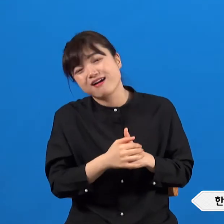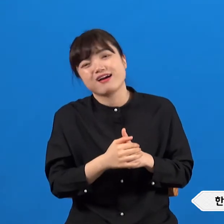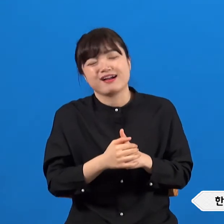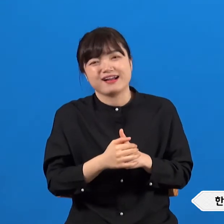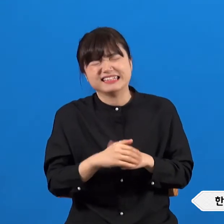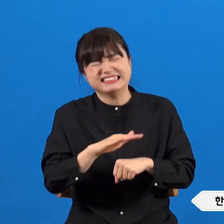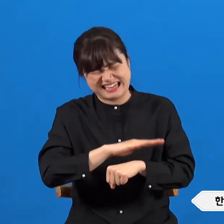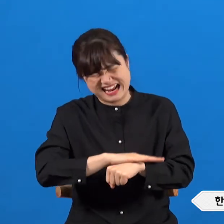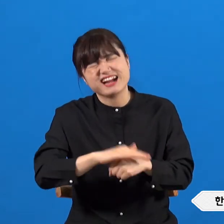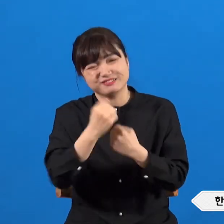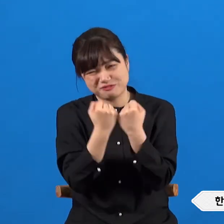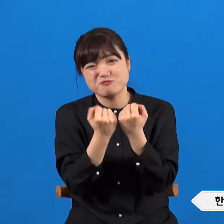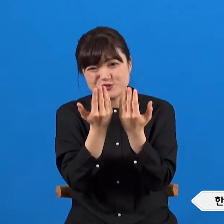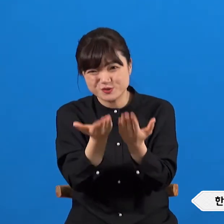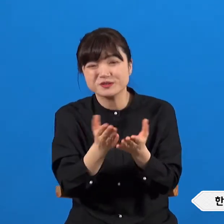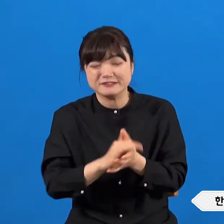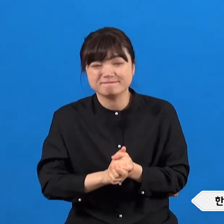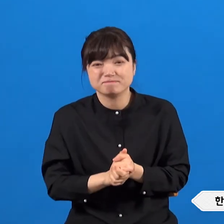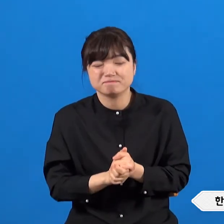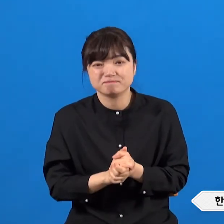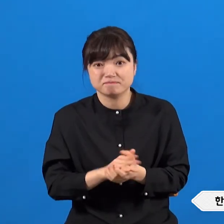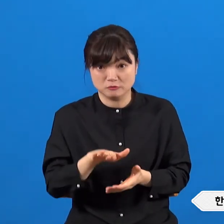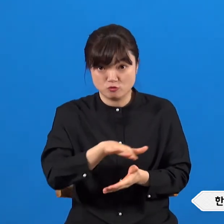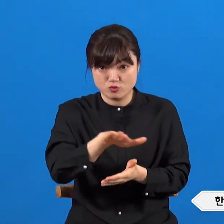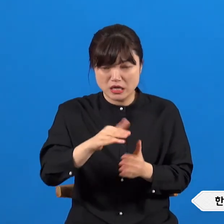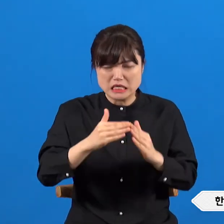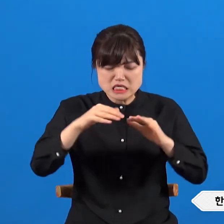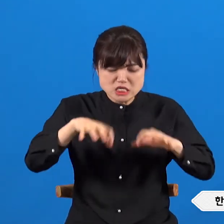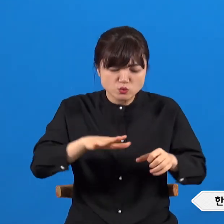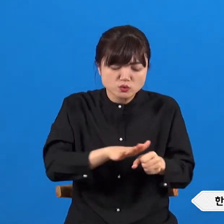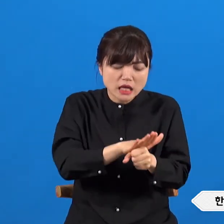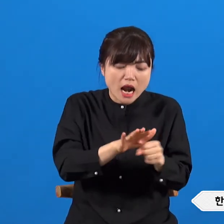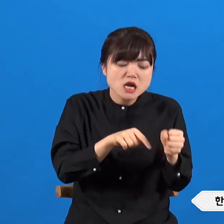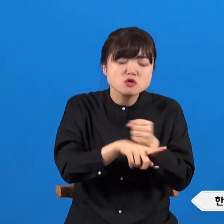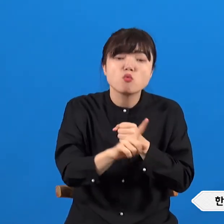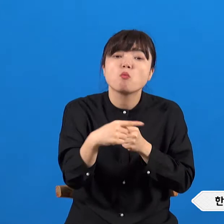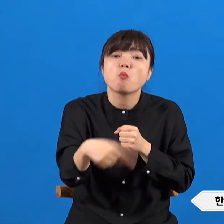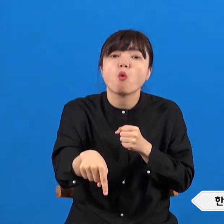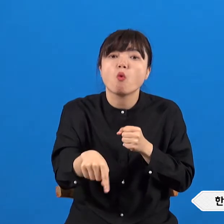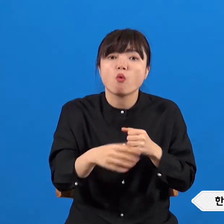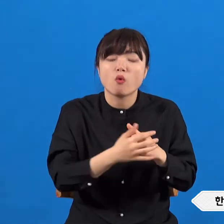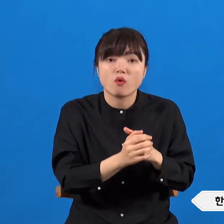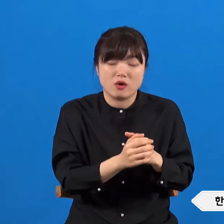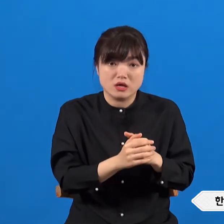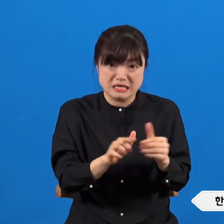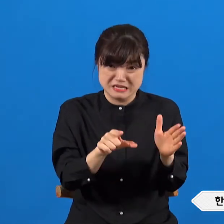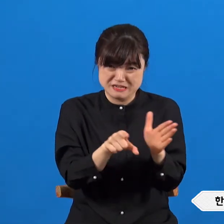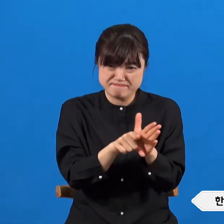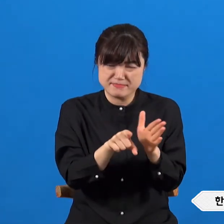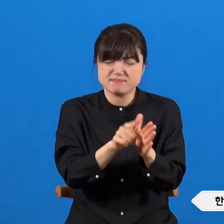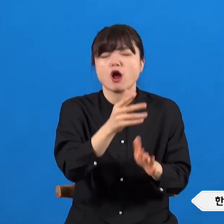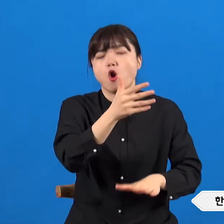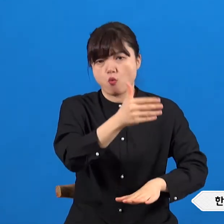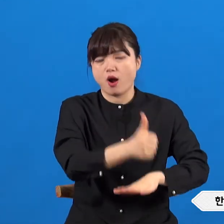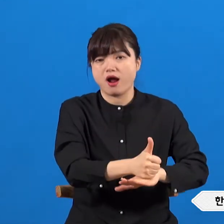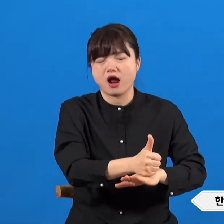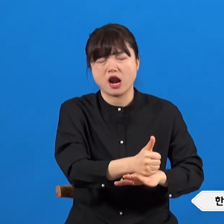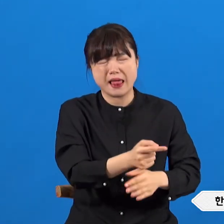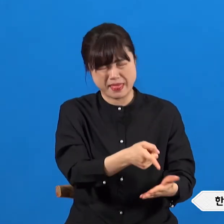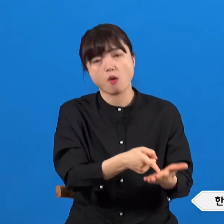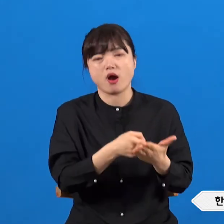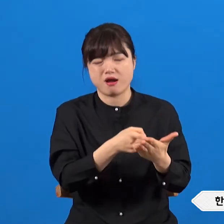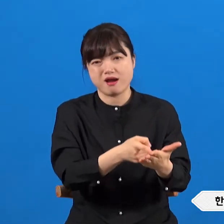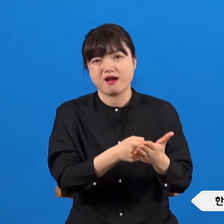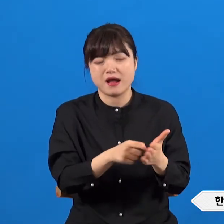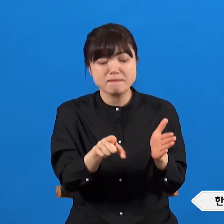자, 그 설명은 이렇습니다. 우리가 이웃 사랑을 하는 것은 믿음의 결과로